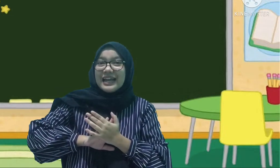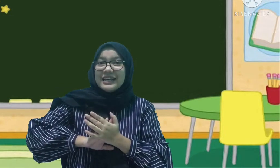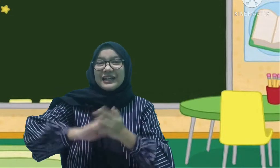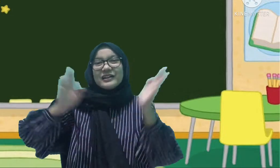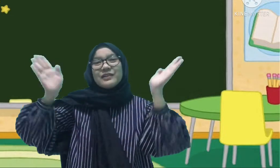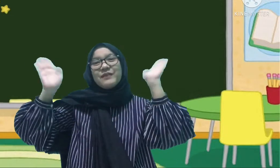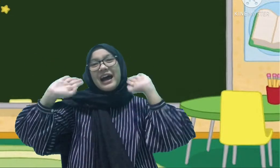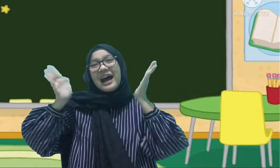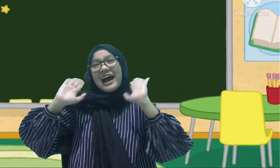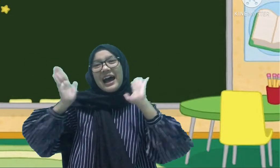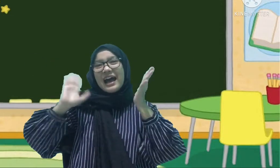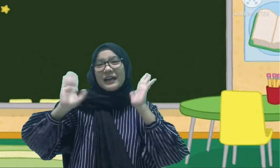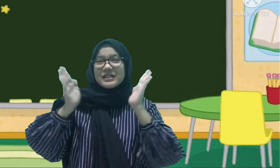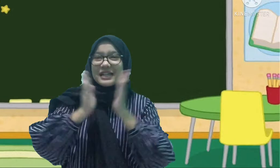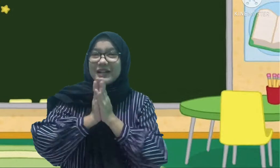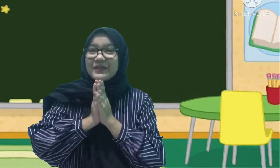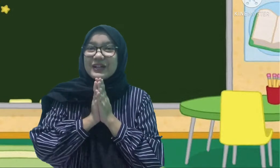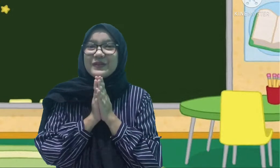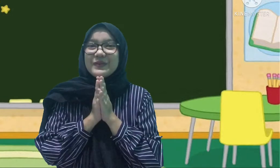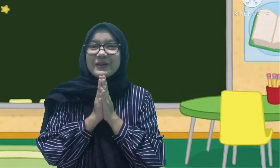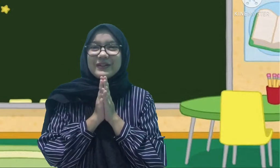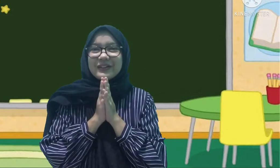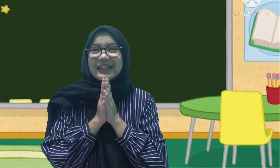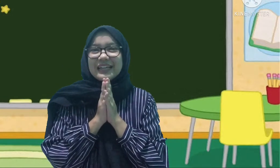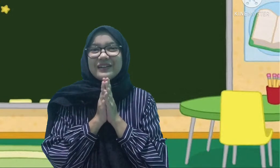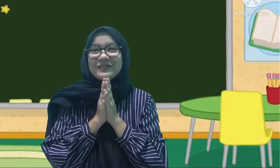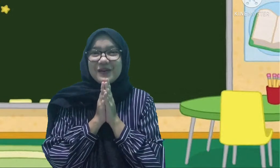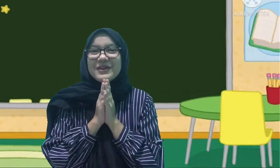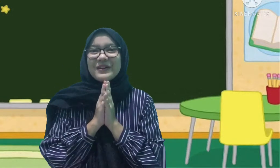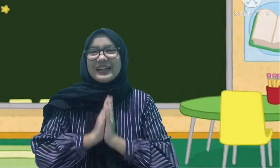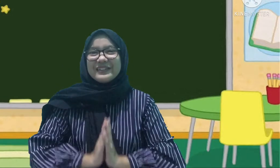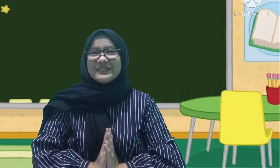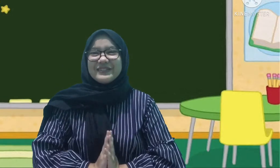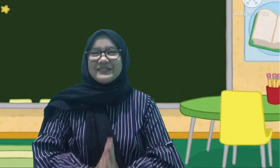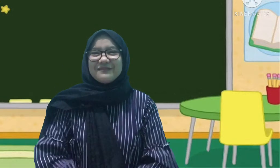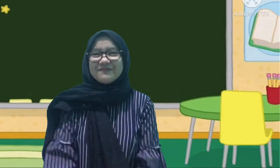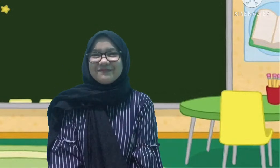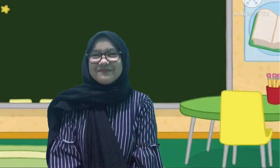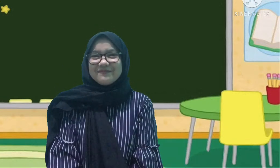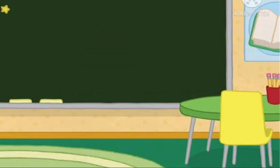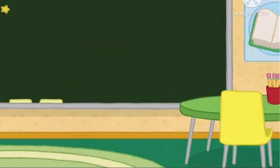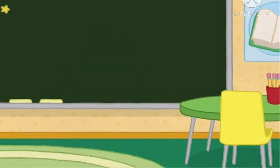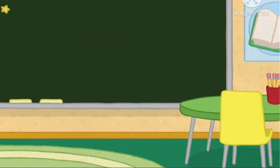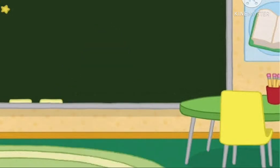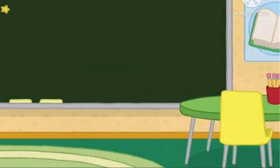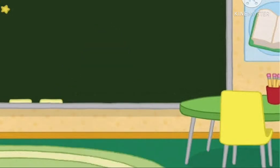want to say goodbye. Wassalamualaikum warahmatullahi wabarakatuh.